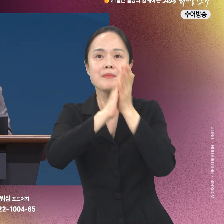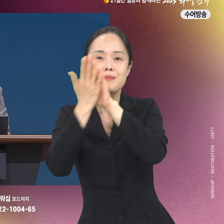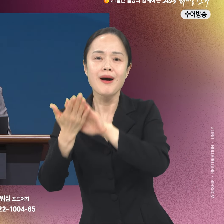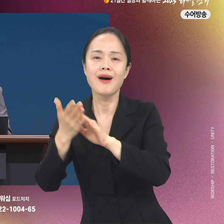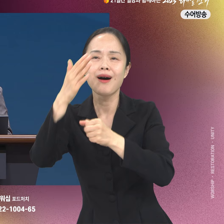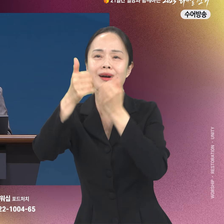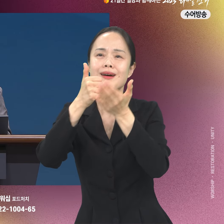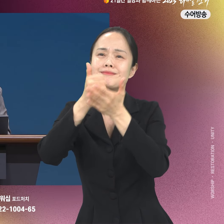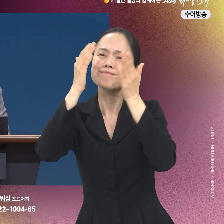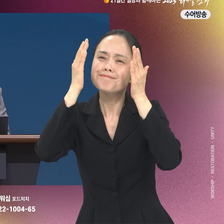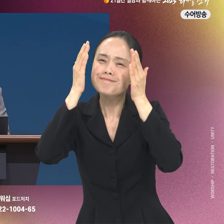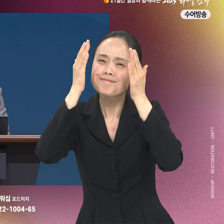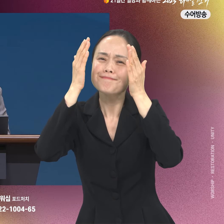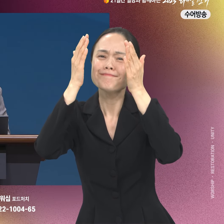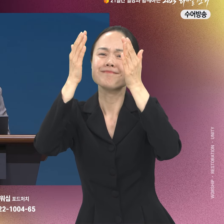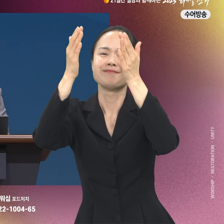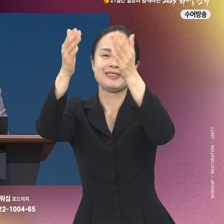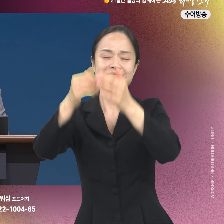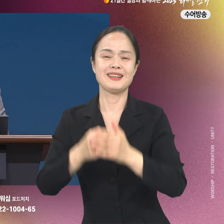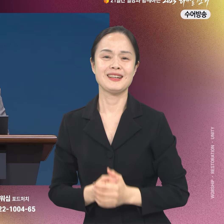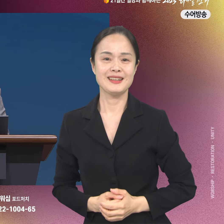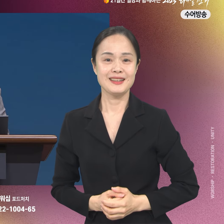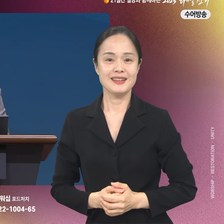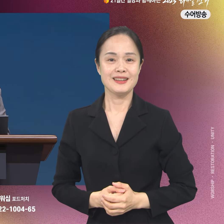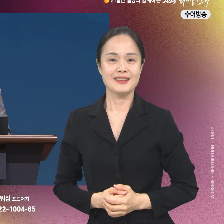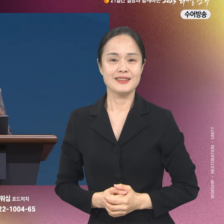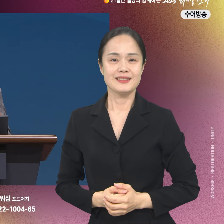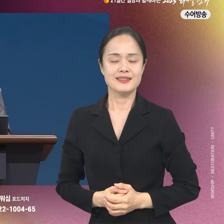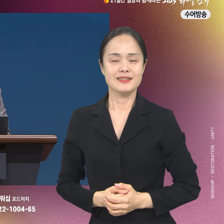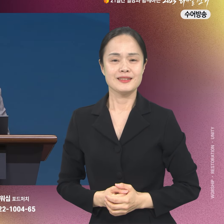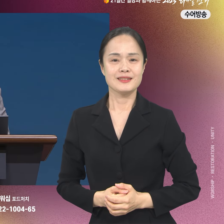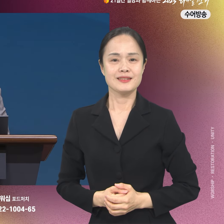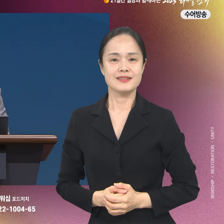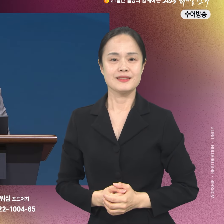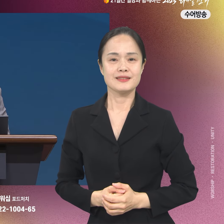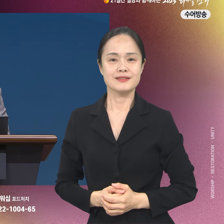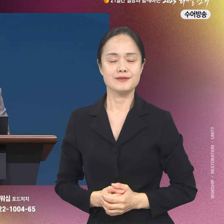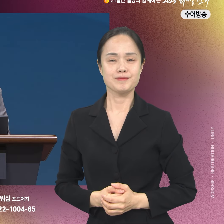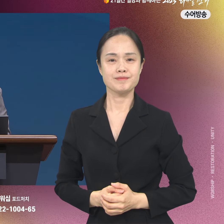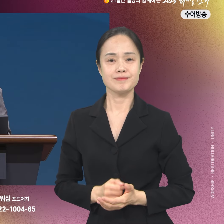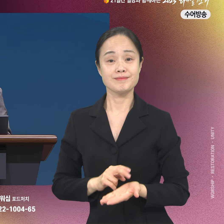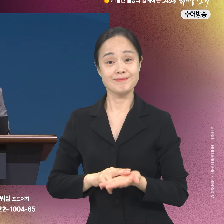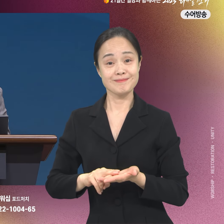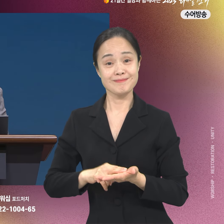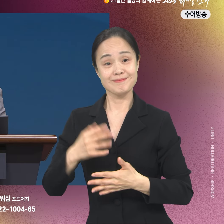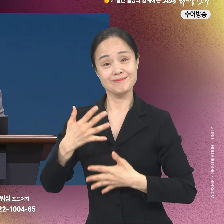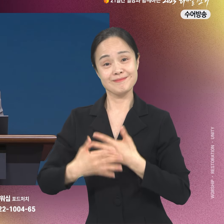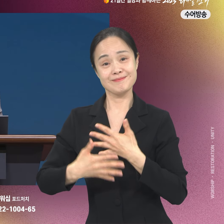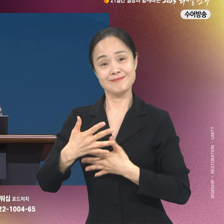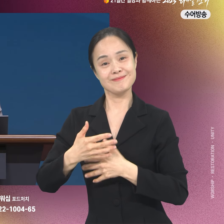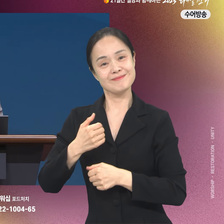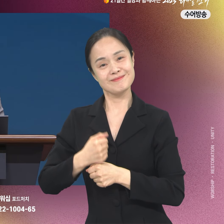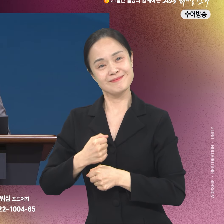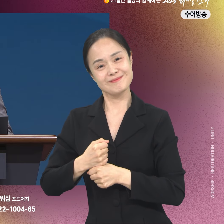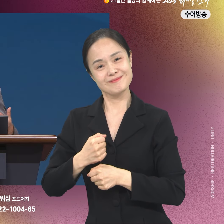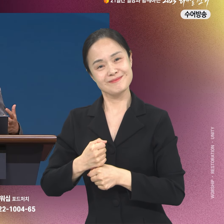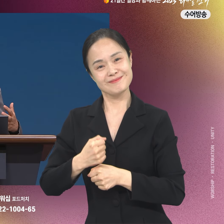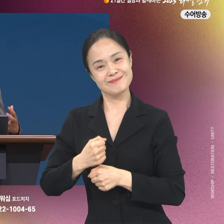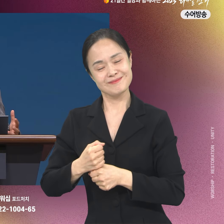저는 이 작품이 완성되는 과정에서 이제 어떤 분이 그런 말씀을 하시던데, 제가 영화를 만드는